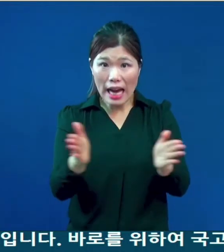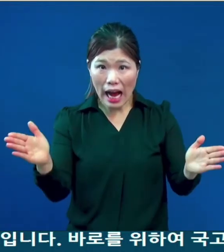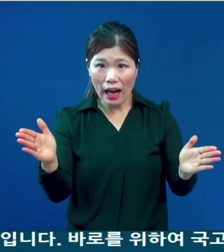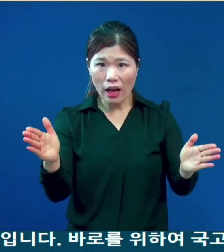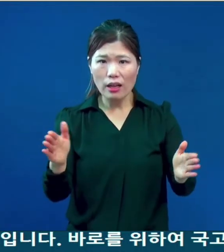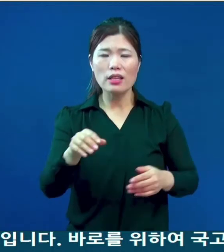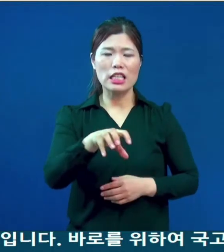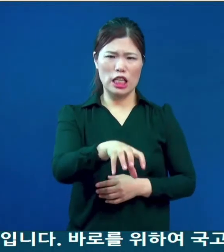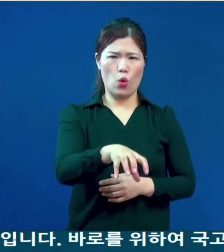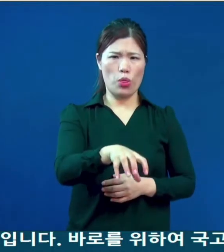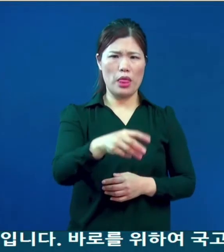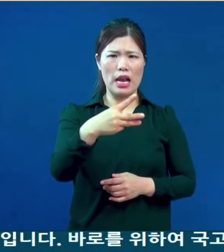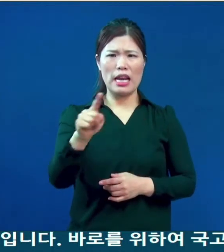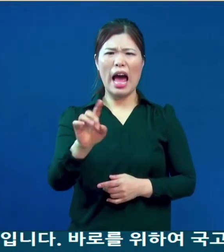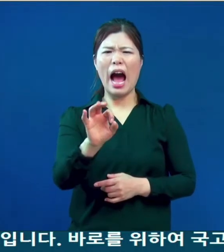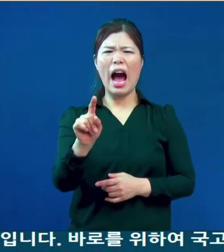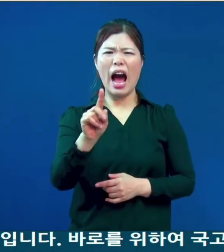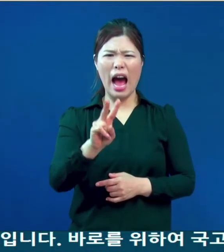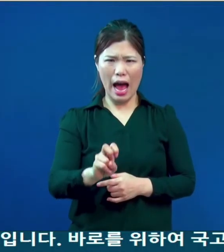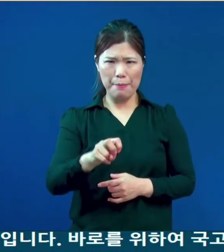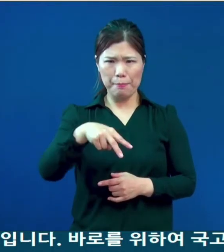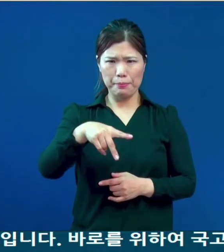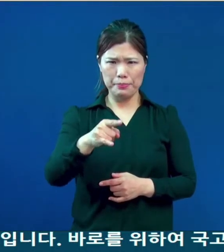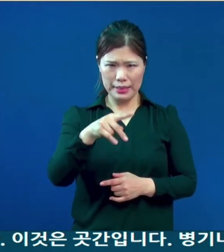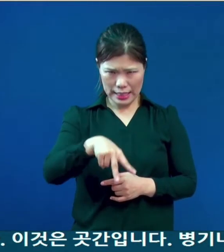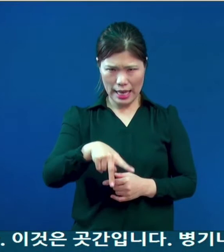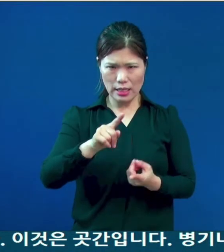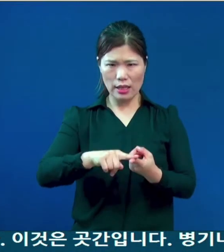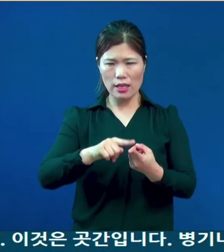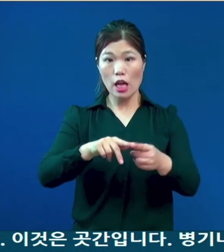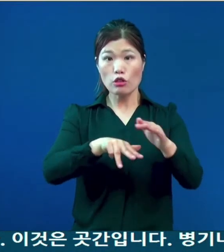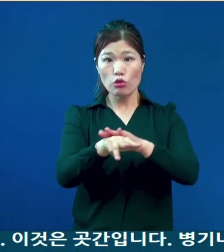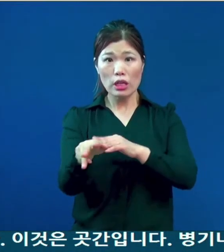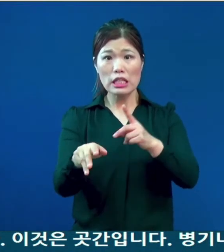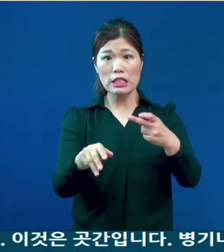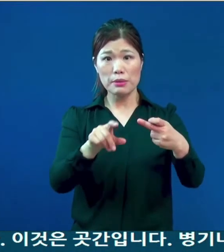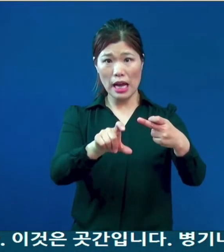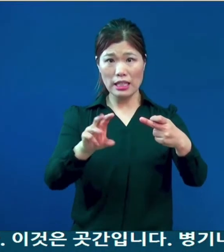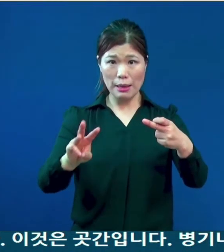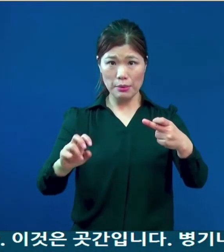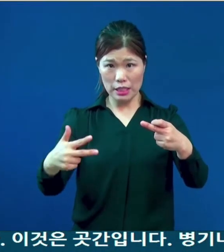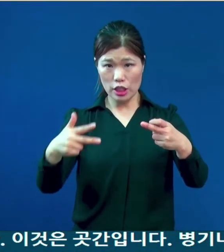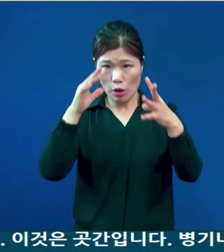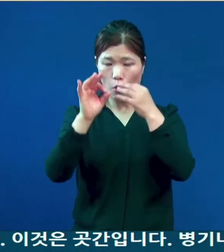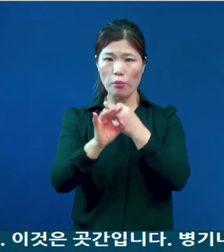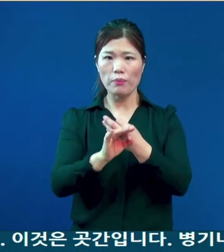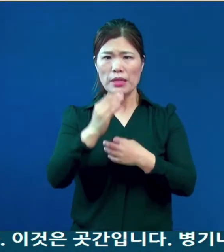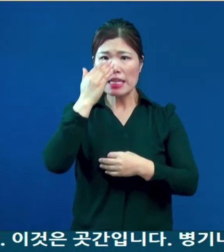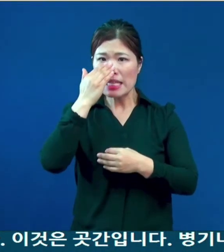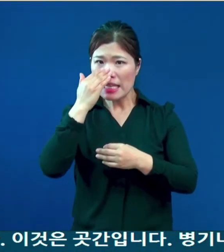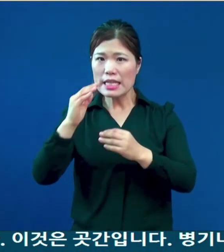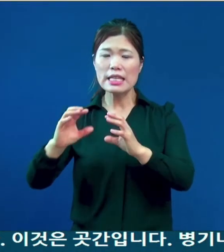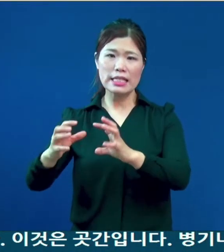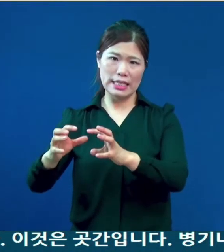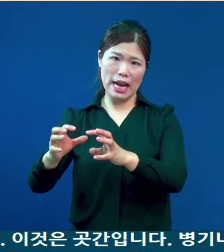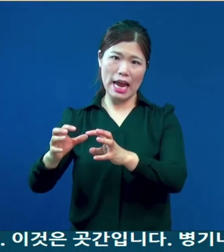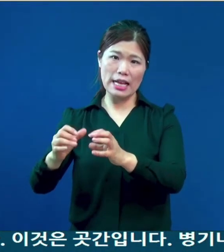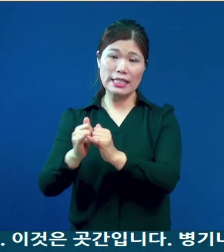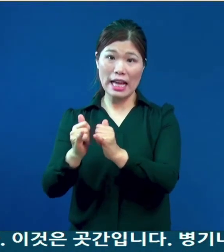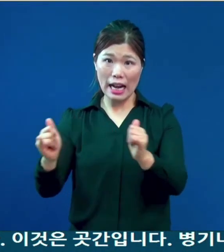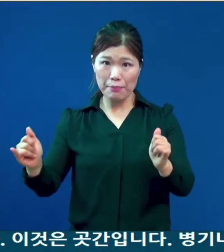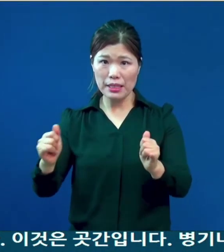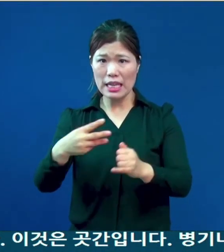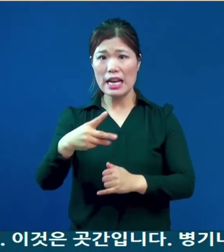이곳이죠. 람셋에서. 출애굽기 12장 37절의 말씀을 보면 이스라엘 자손이 람셋을 떠나서